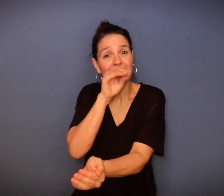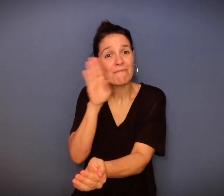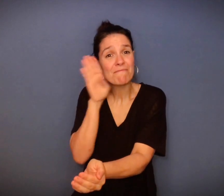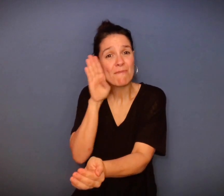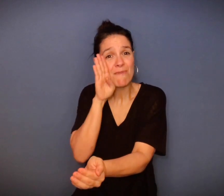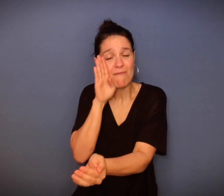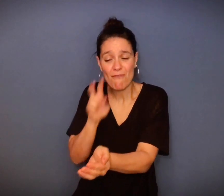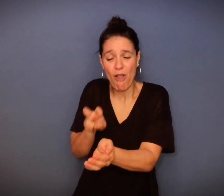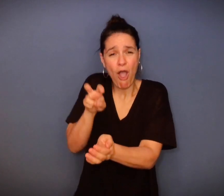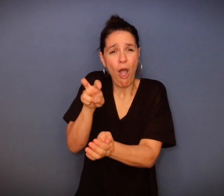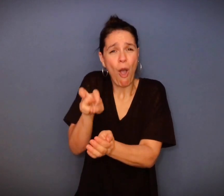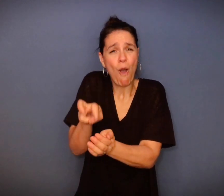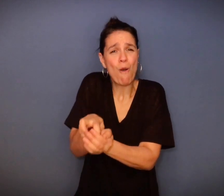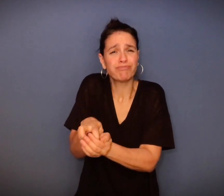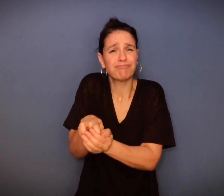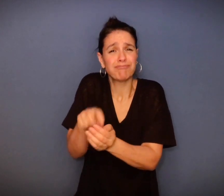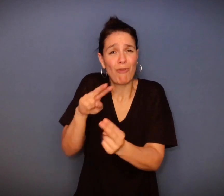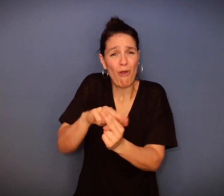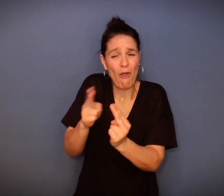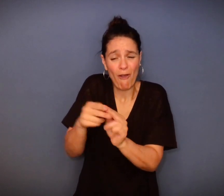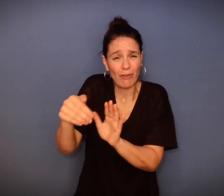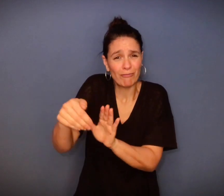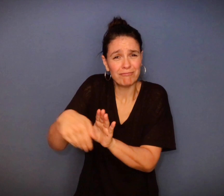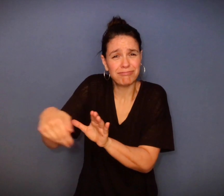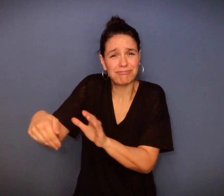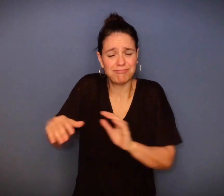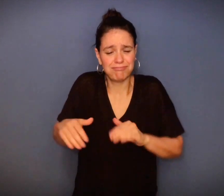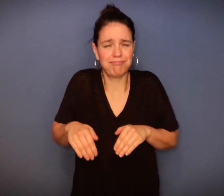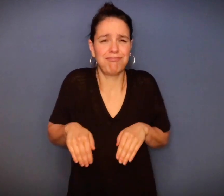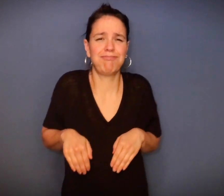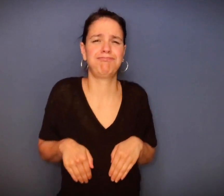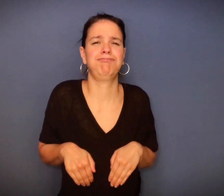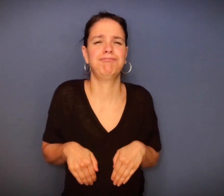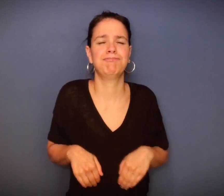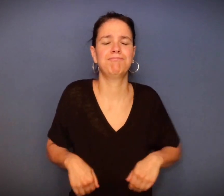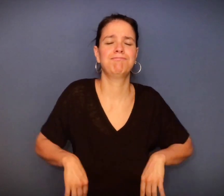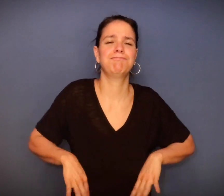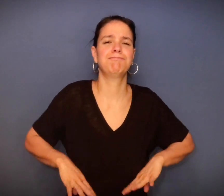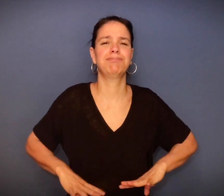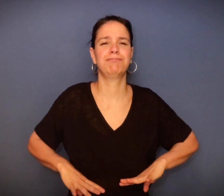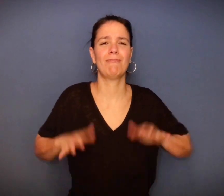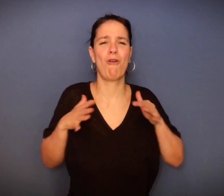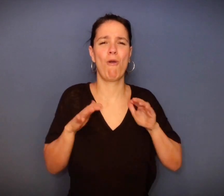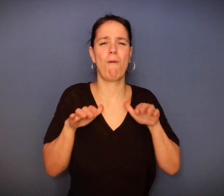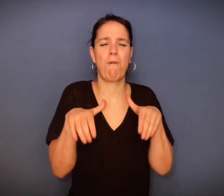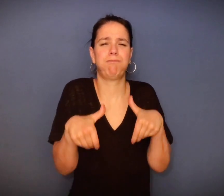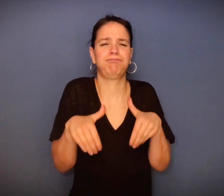Une canne, assise là, sur son nid, couvait consciencieusement ses